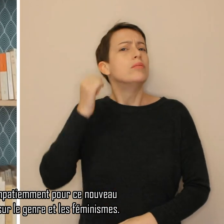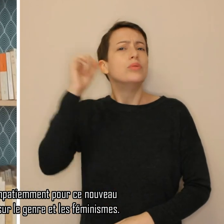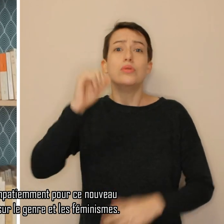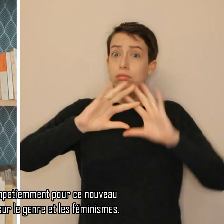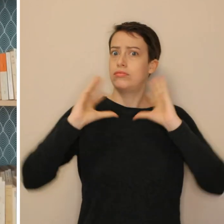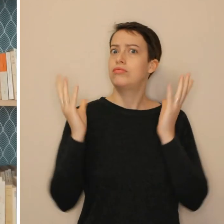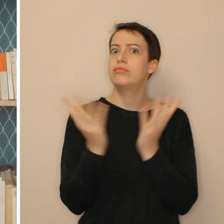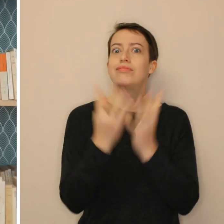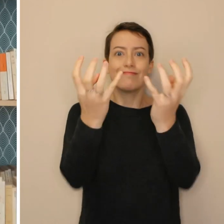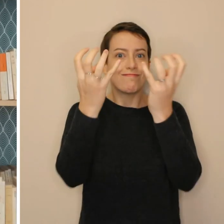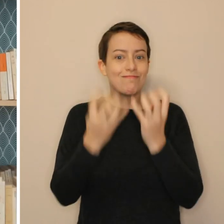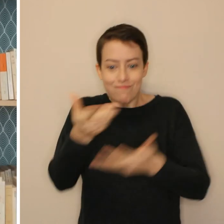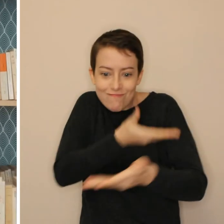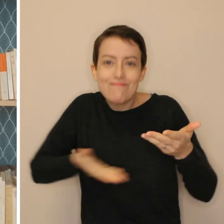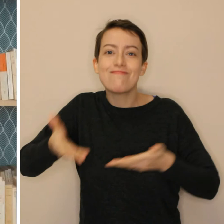et les féminismes.